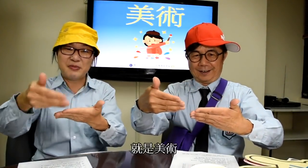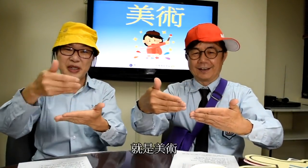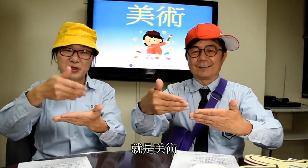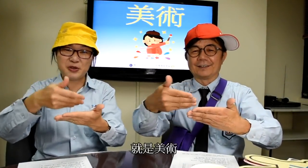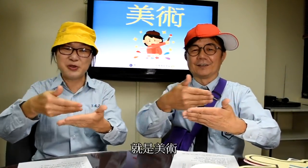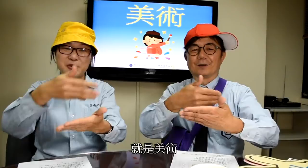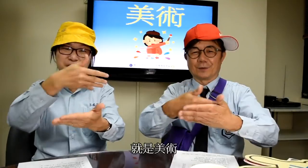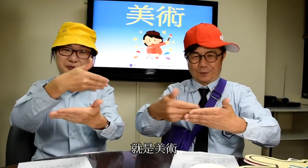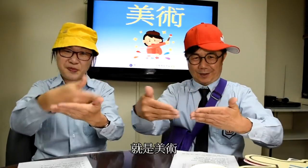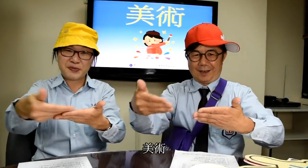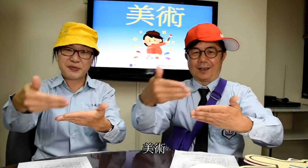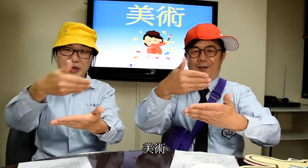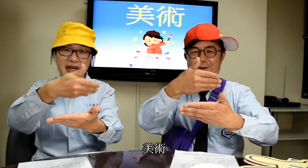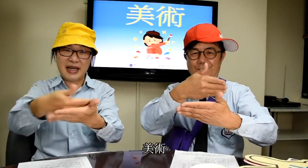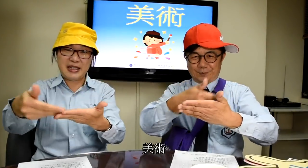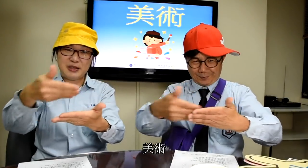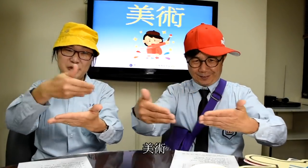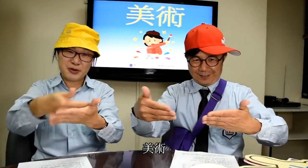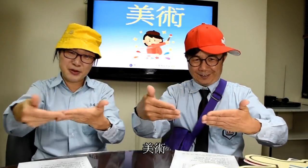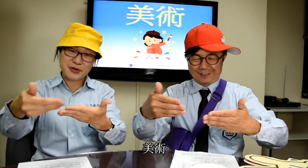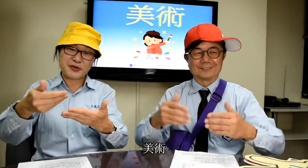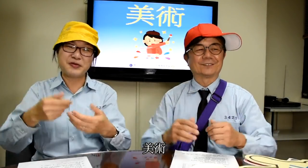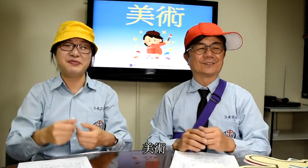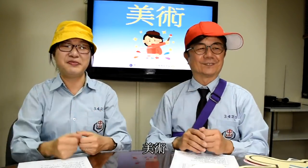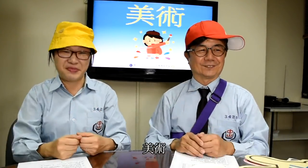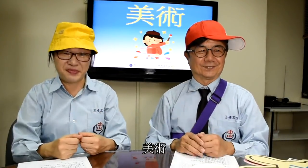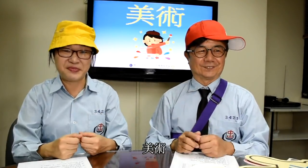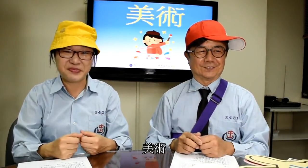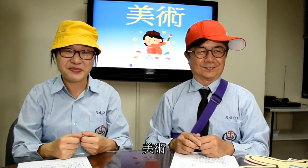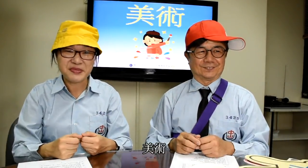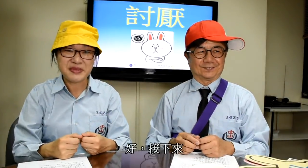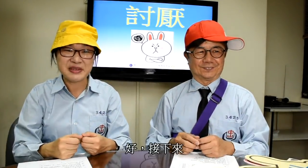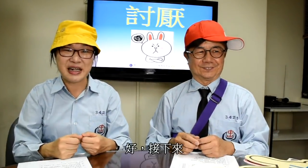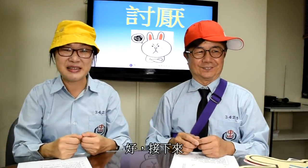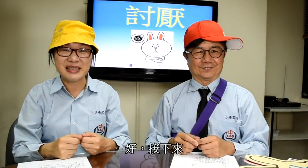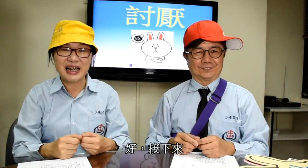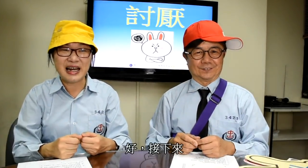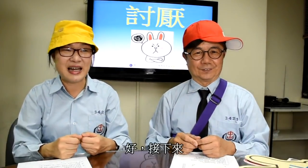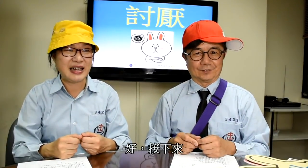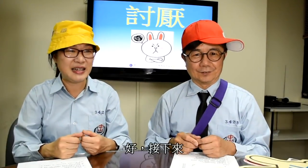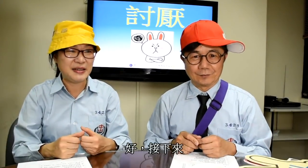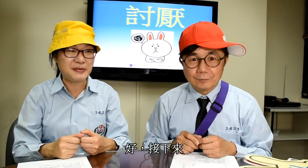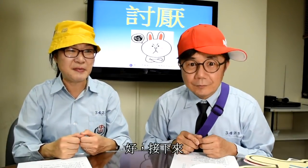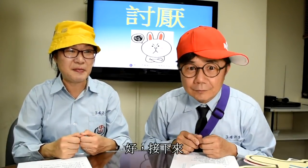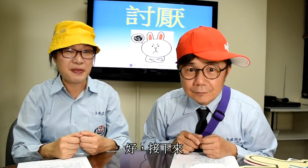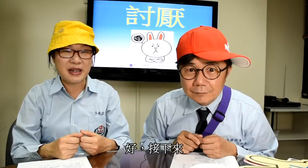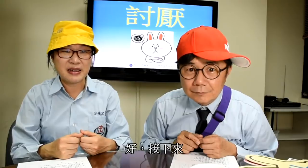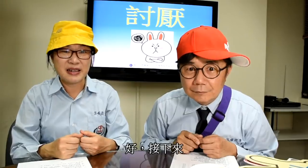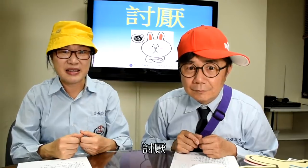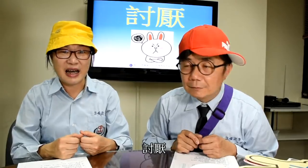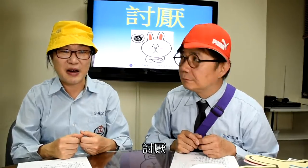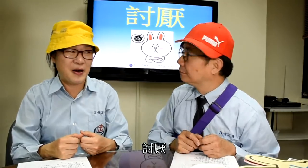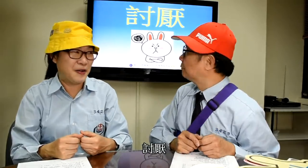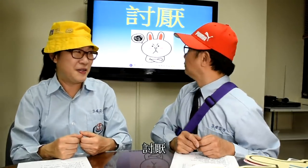术，美术。好，接下来讨